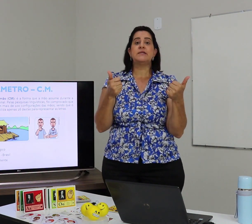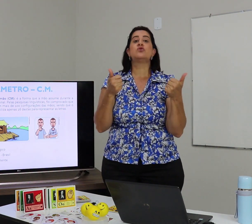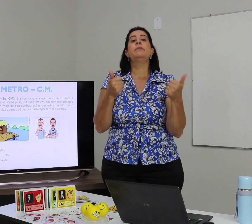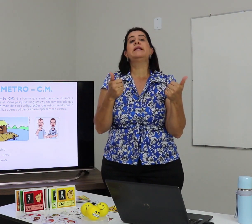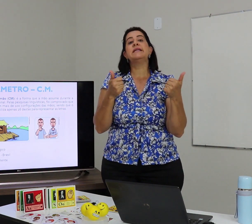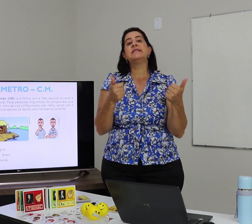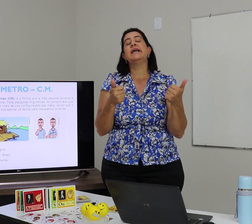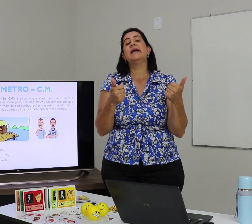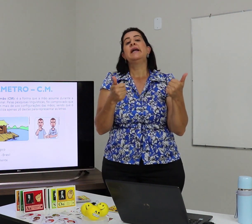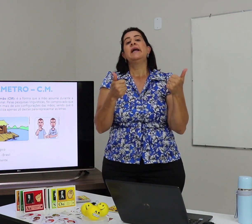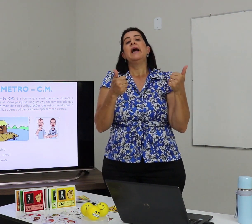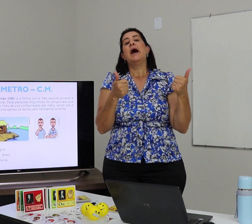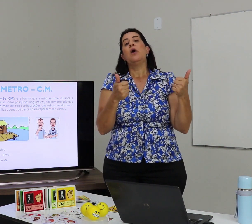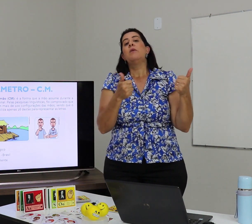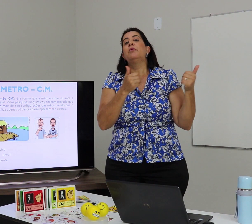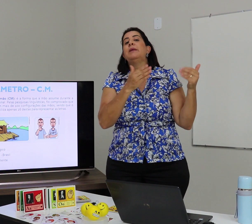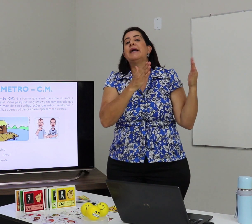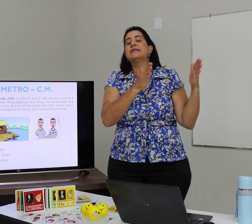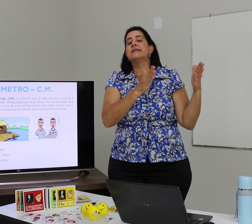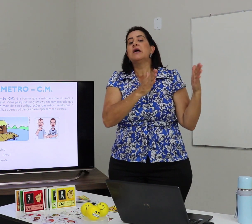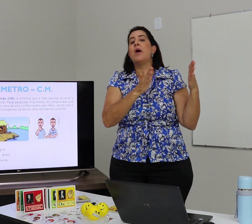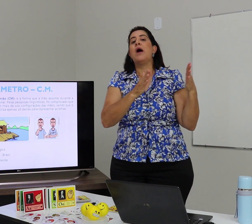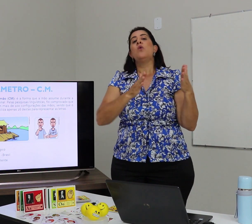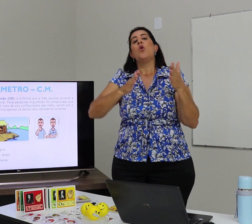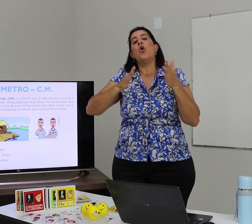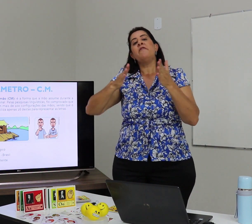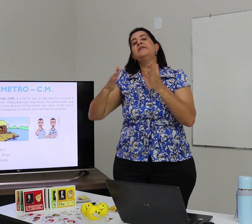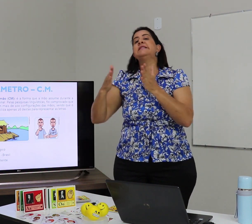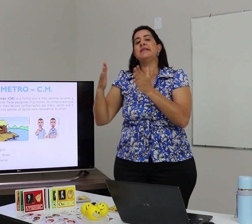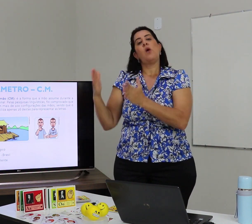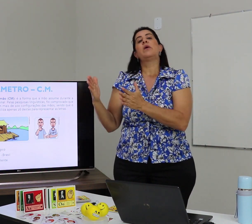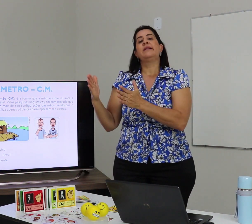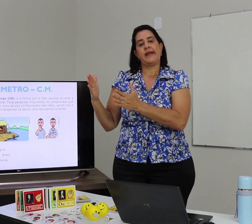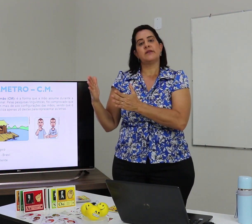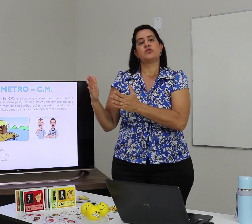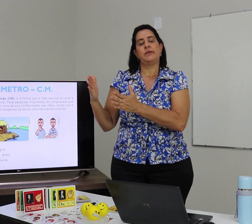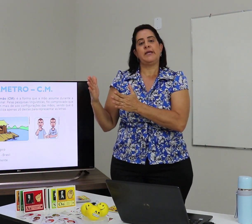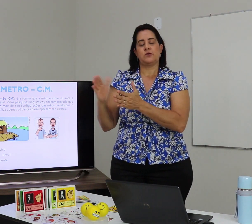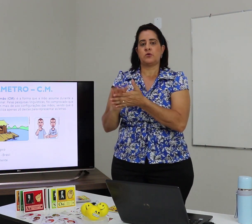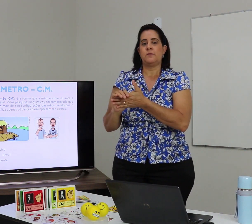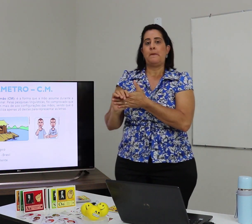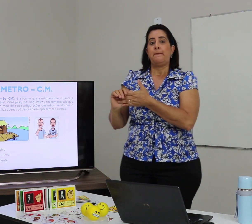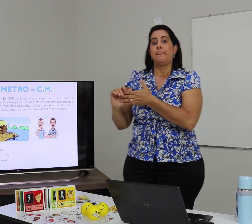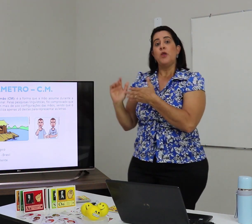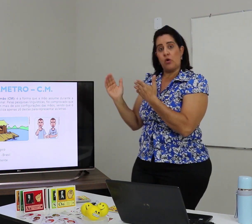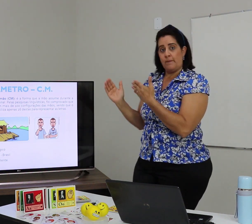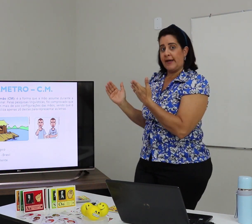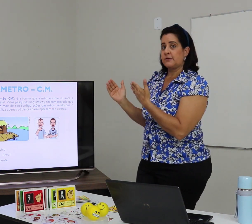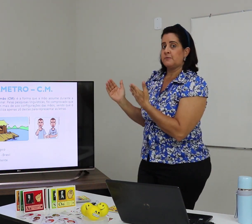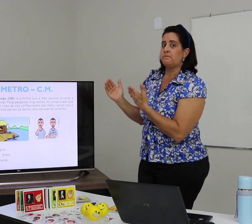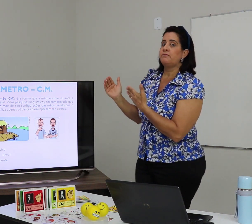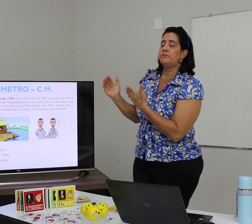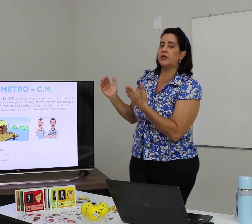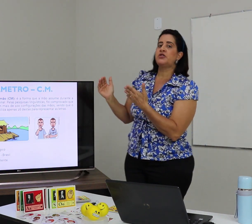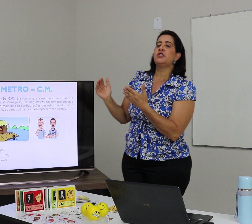preciso obedecer a uma publicação, algo oficial que tenha sobre isso. No começo, nós